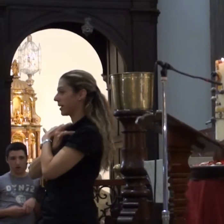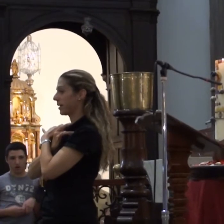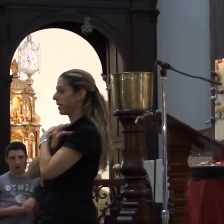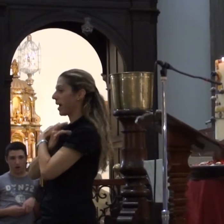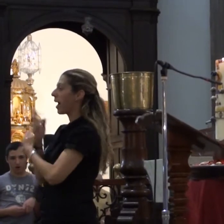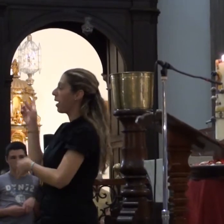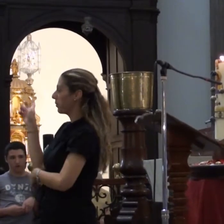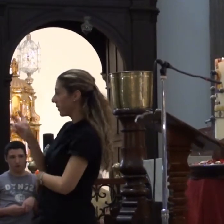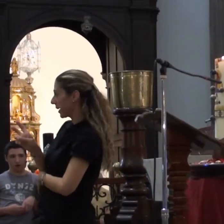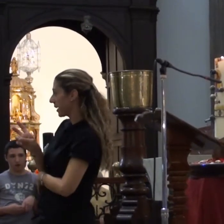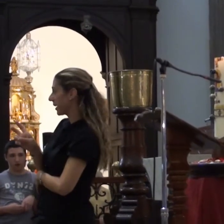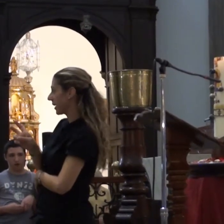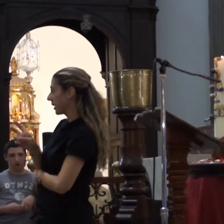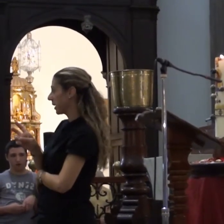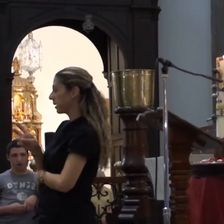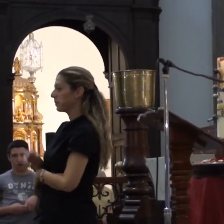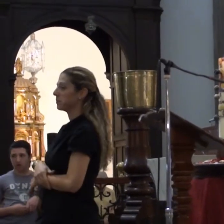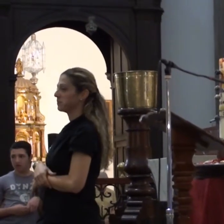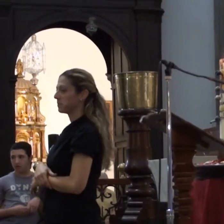Santa María